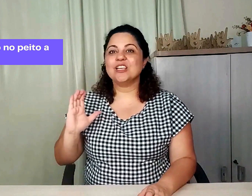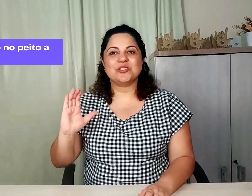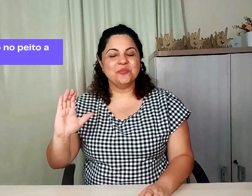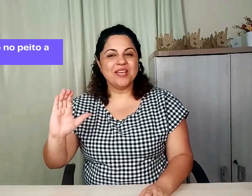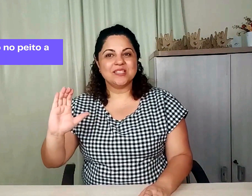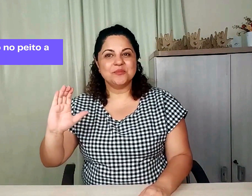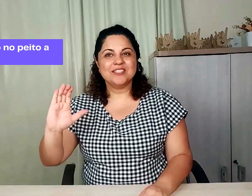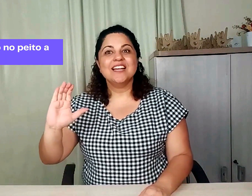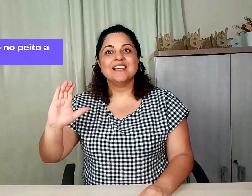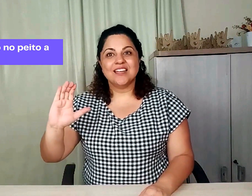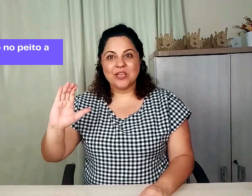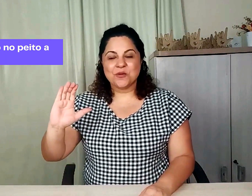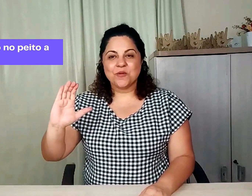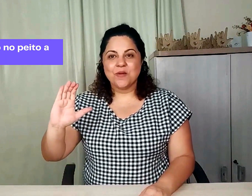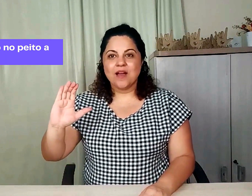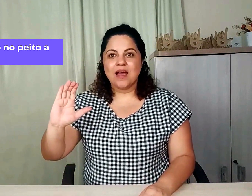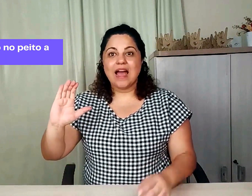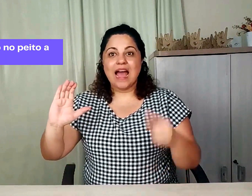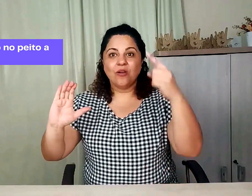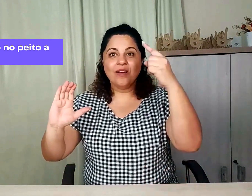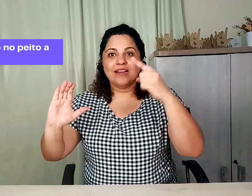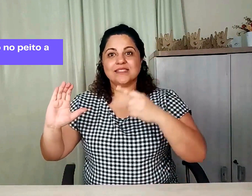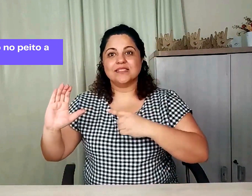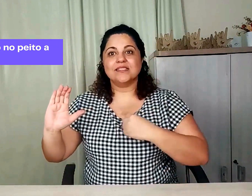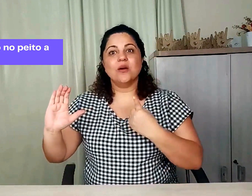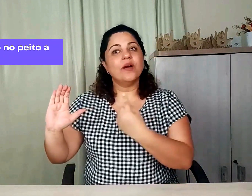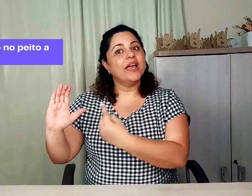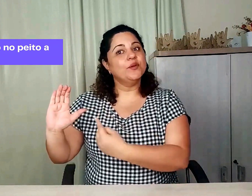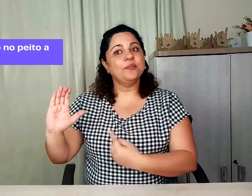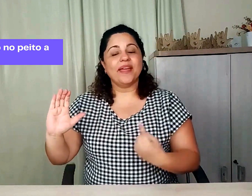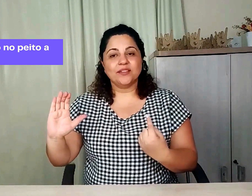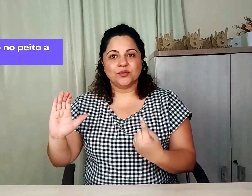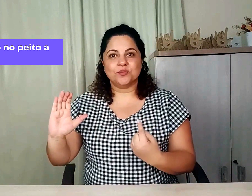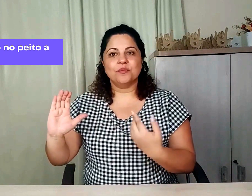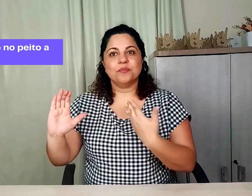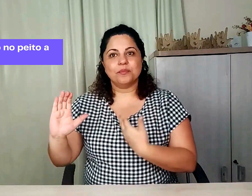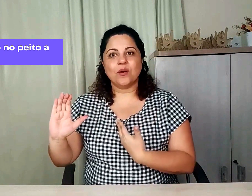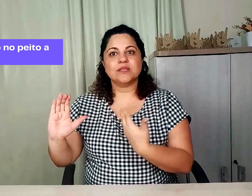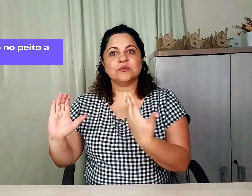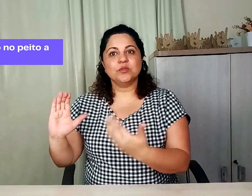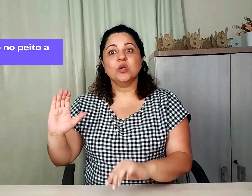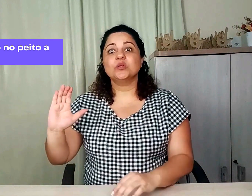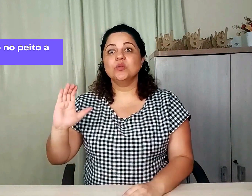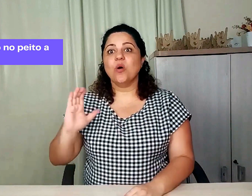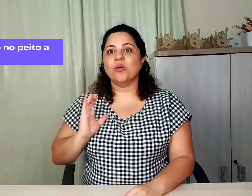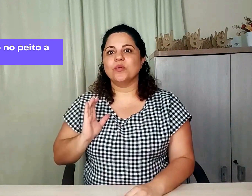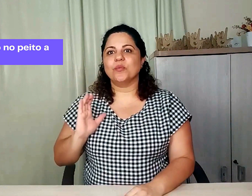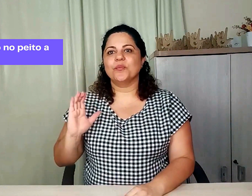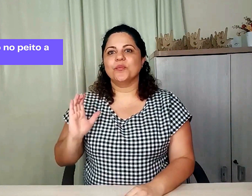Isso mesmo, rico. A localização é no peito, próximo do ombro.